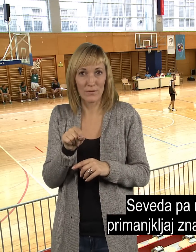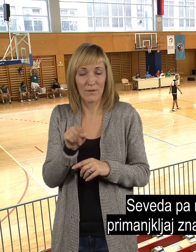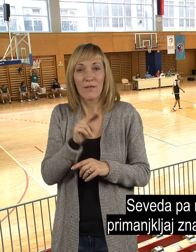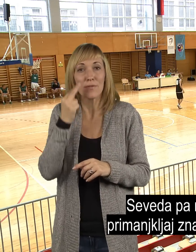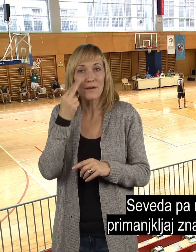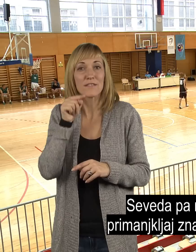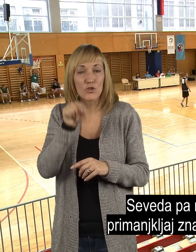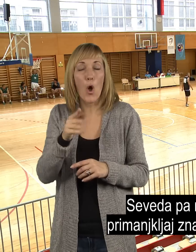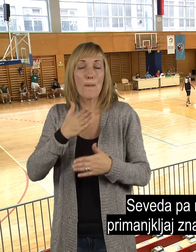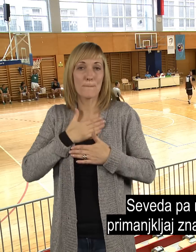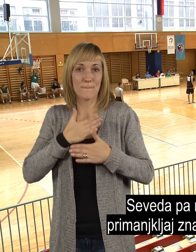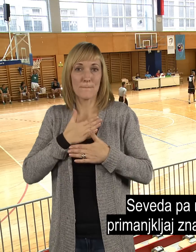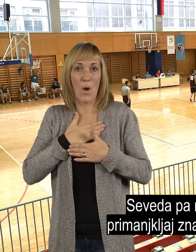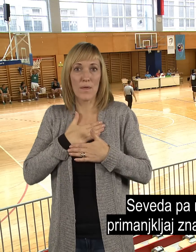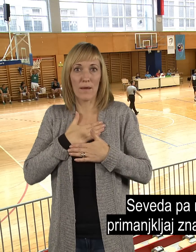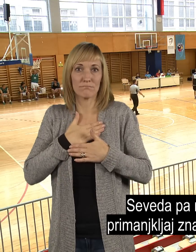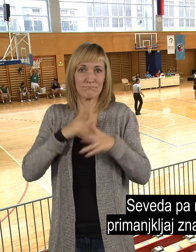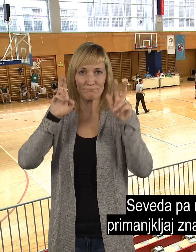na to moje